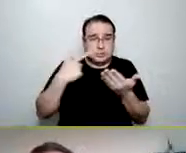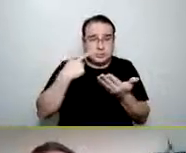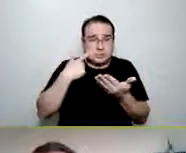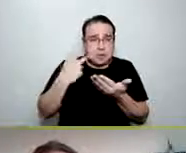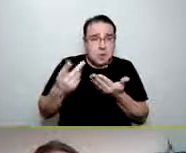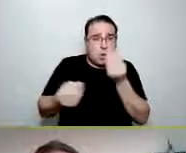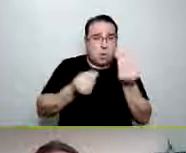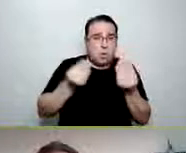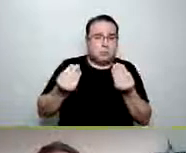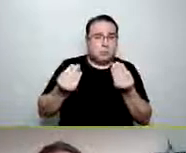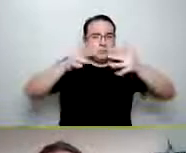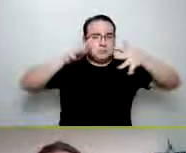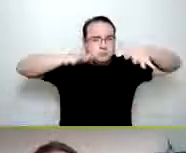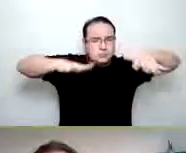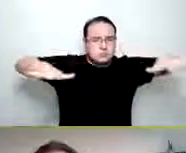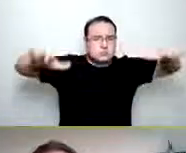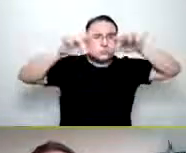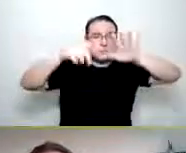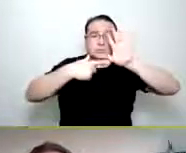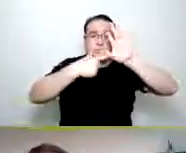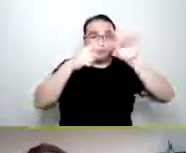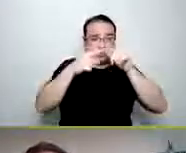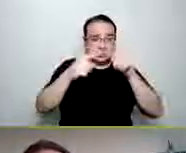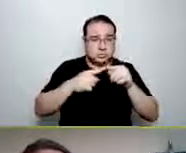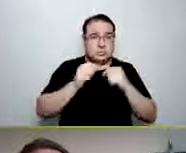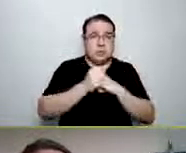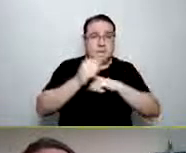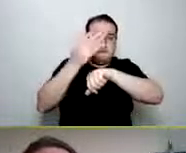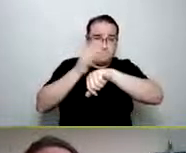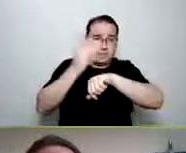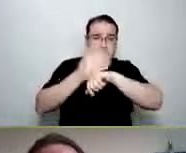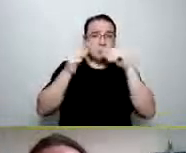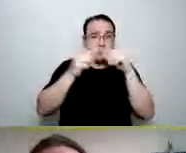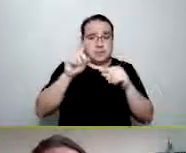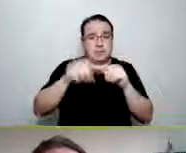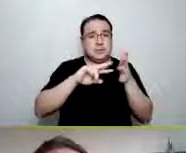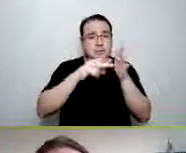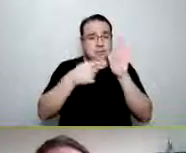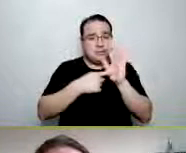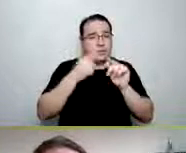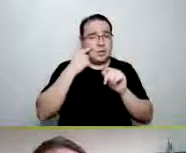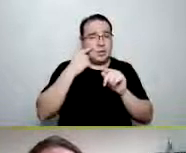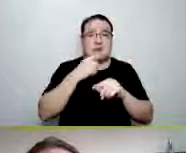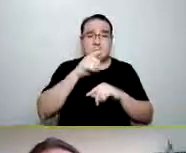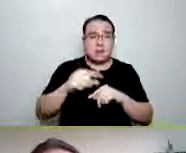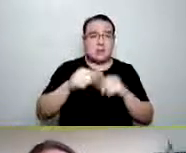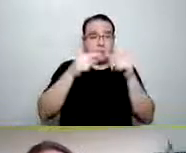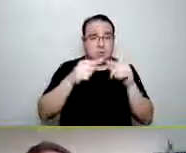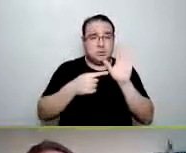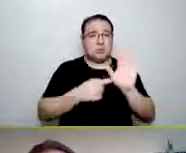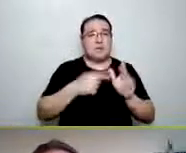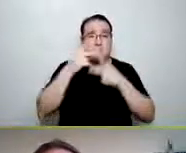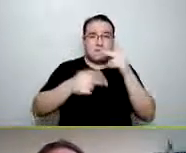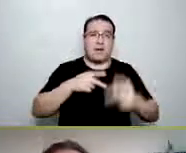nós temos vastas áreas que aqui estão representadas como branco, e branco quer dizer que não mais se fala línguas indígenas, mas sim se